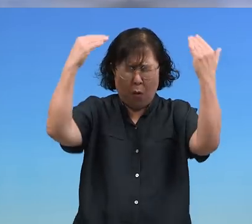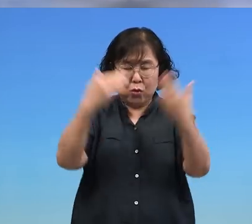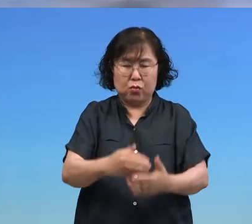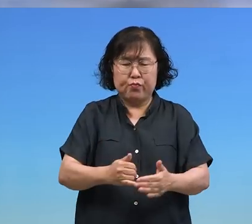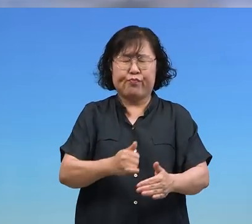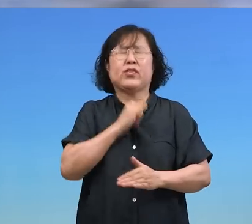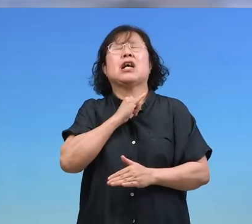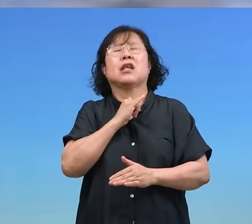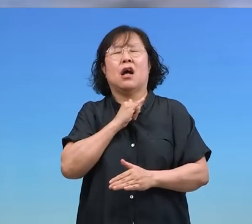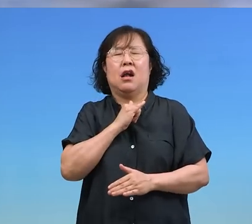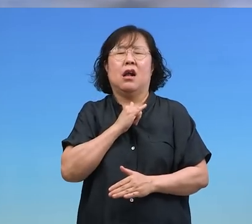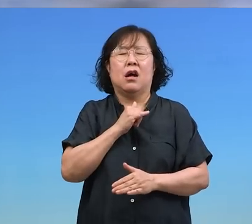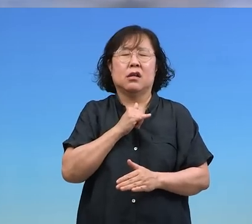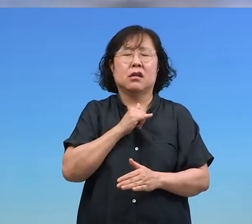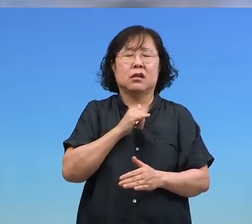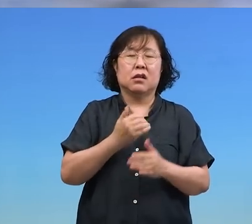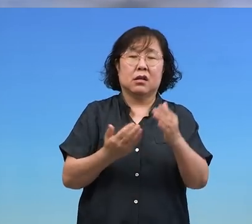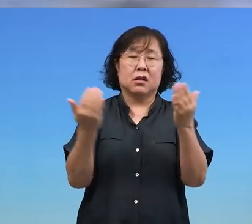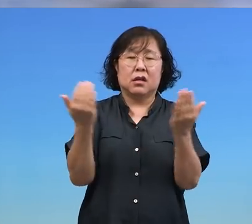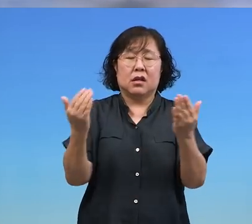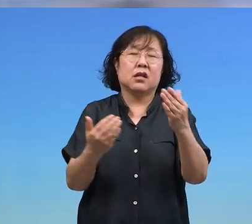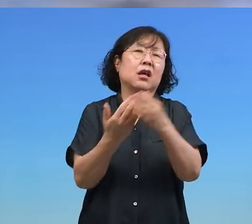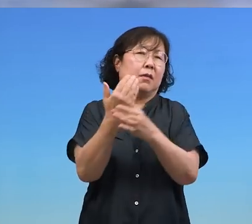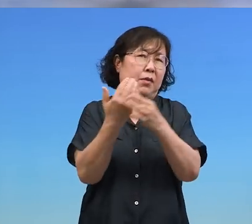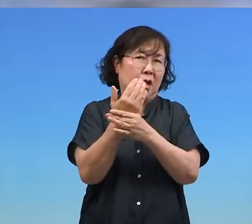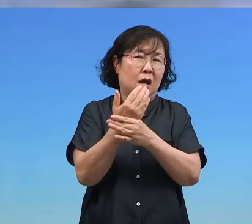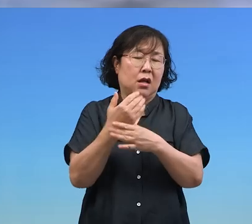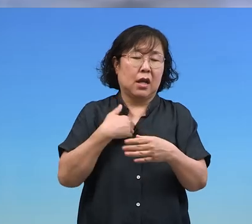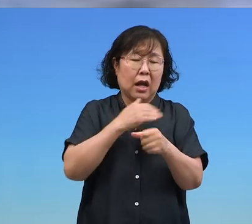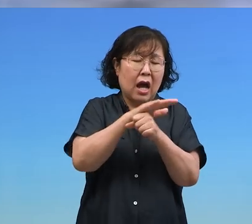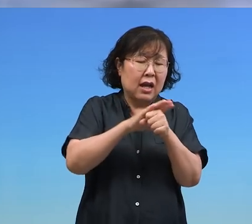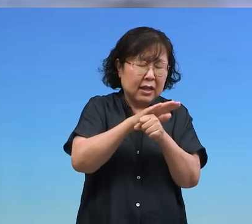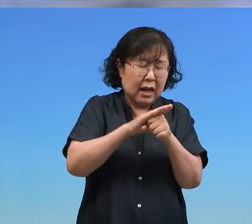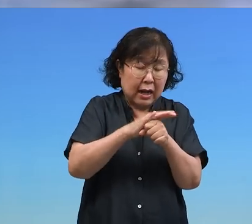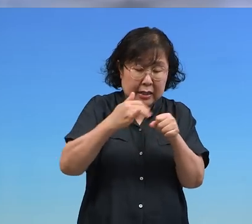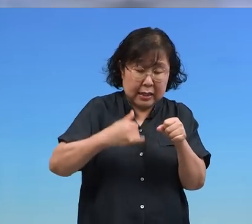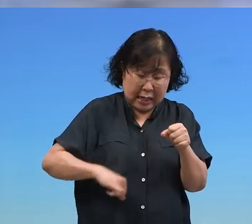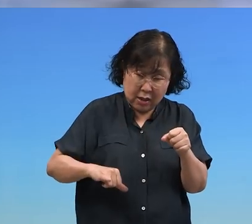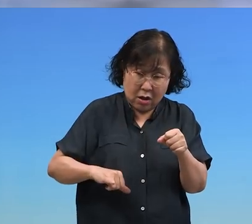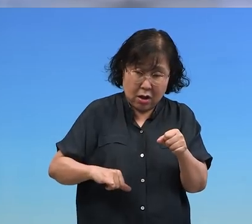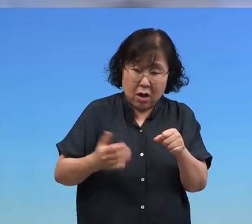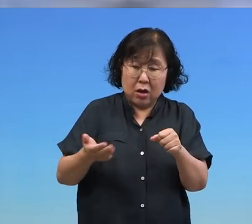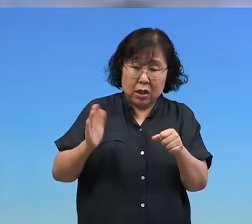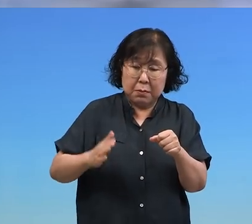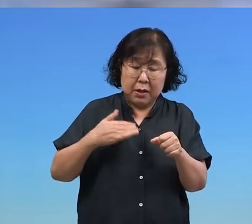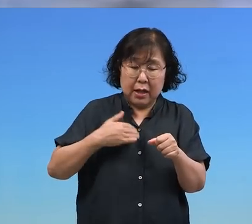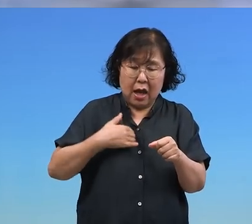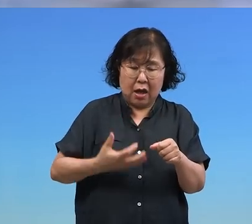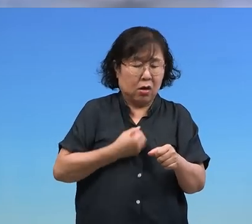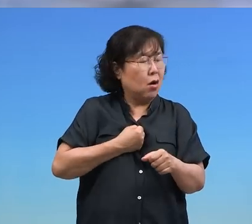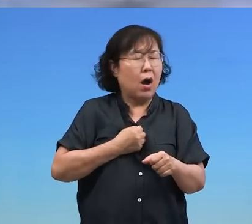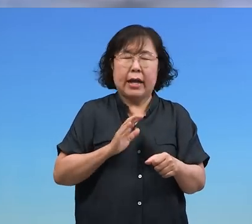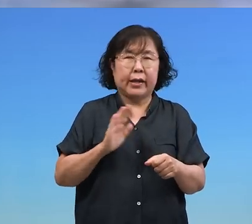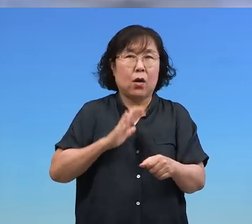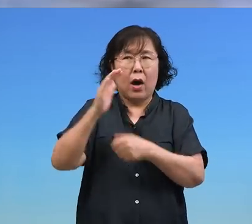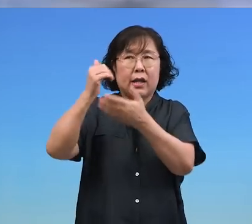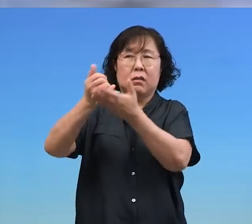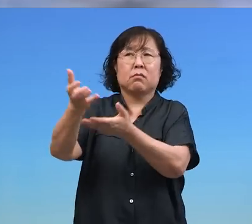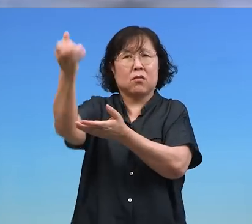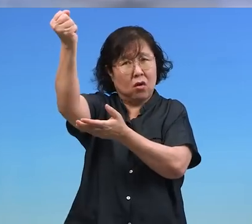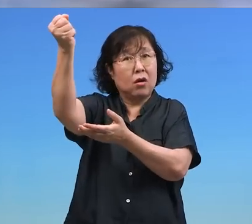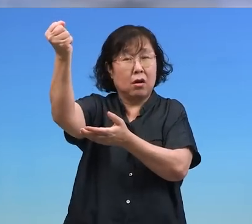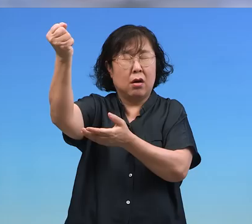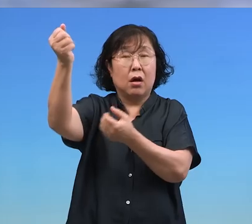망령된 거예요 아무리 사랑스럽지만 우리 자녀들은 우리 소유가 아닙니다 하나님의